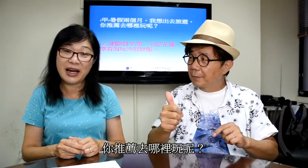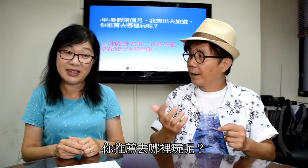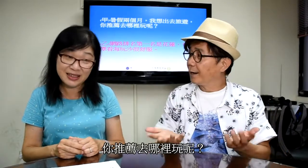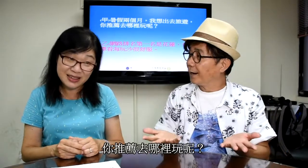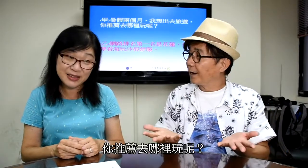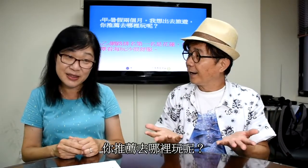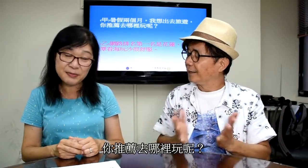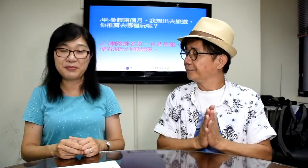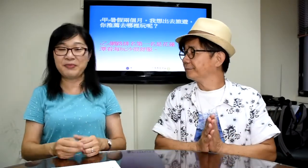呢？